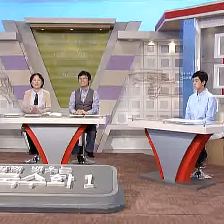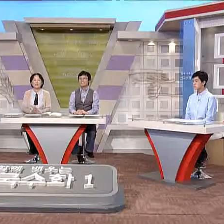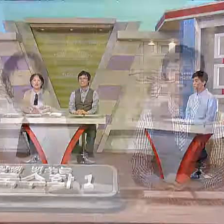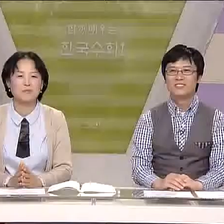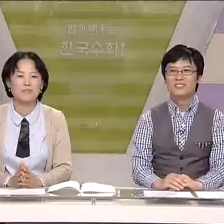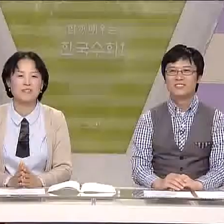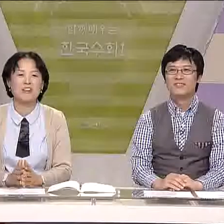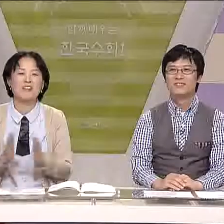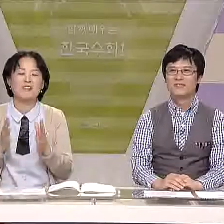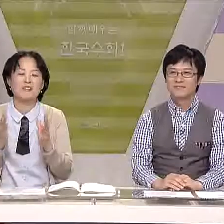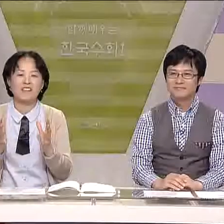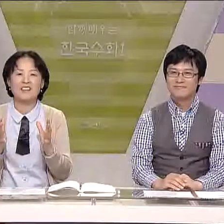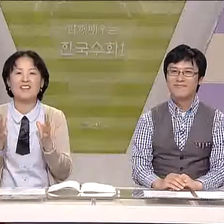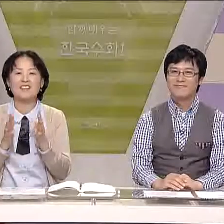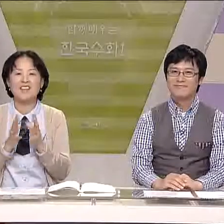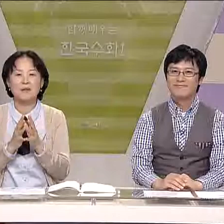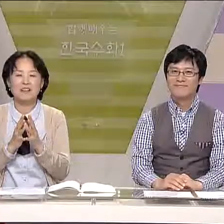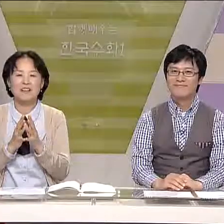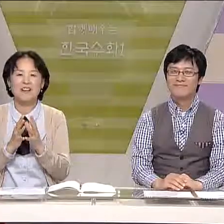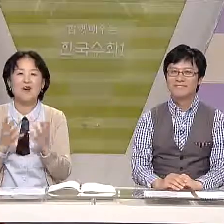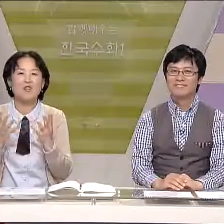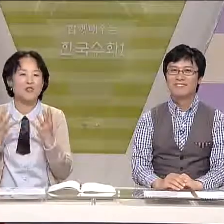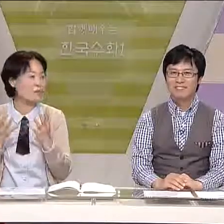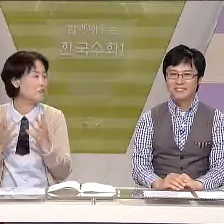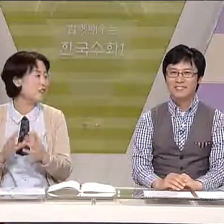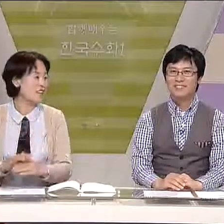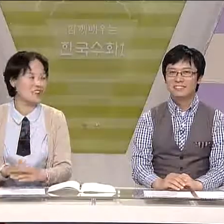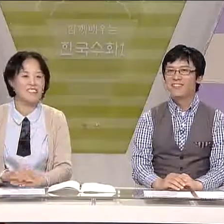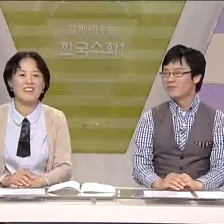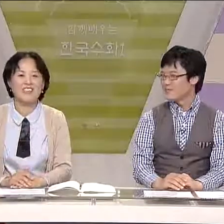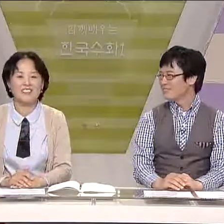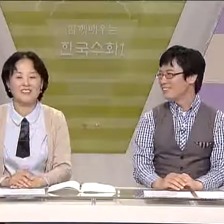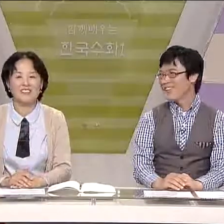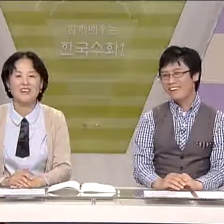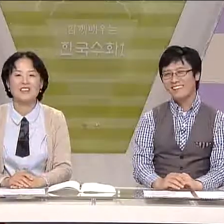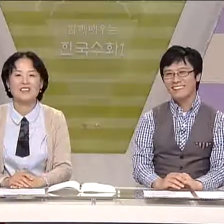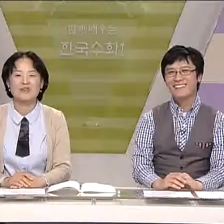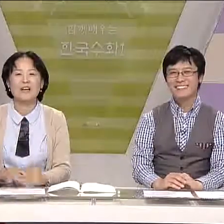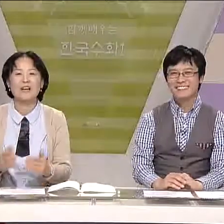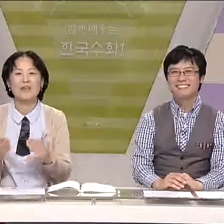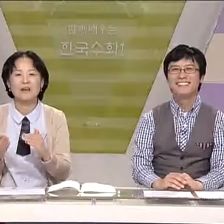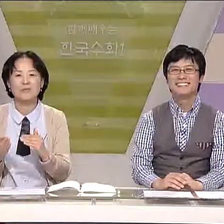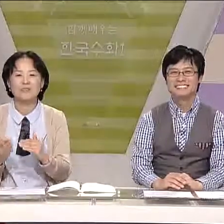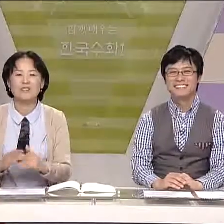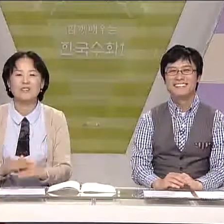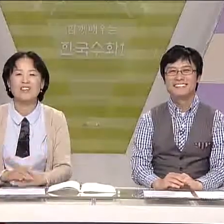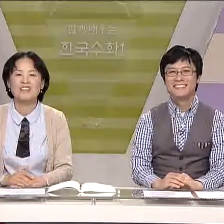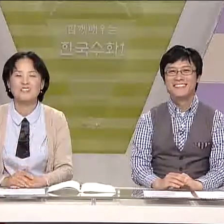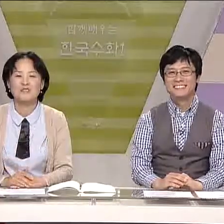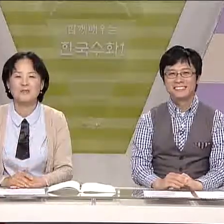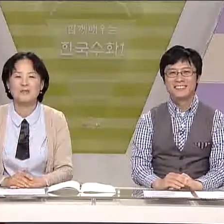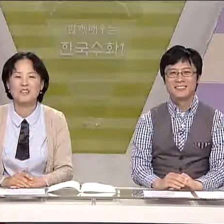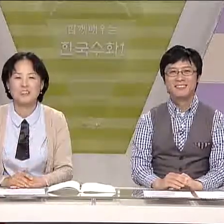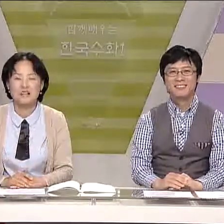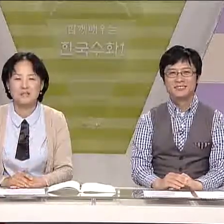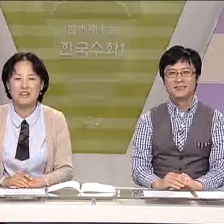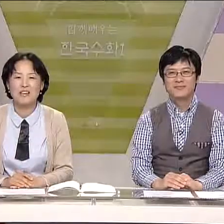표현하는 방법은 그 단어의 뜻에 맞는 얼굴의 표정이 같이 있어야 되겠죠. 정말 행복한 표정을 지는 우리 농인들의 삶이